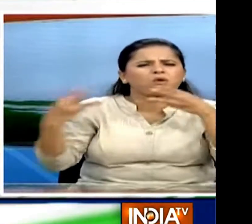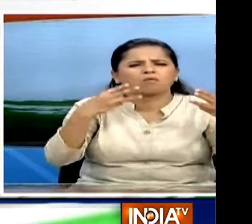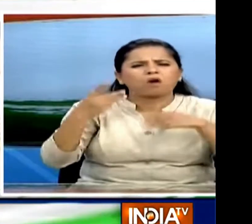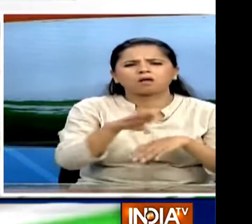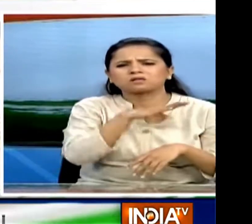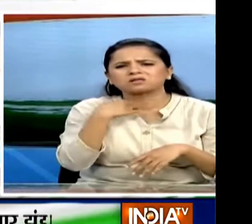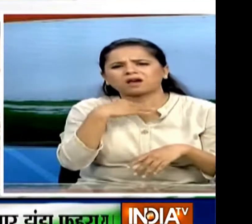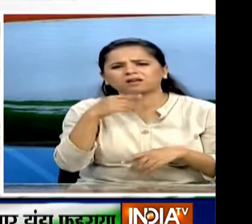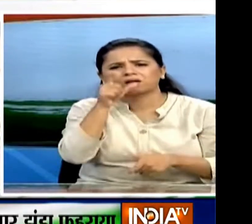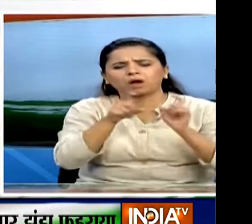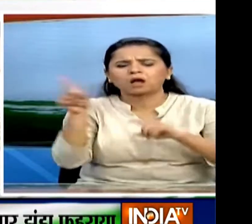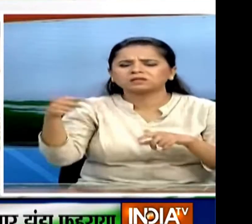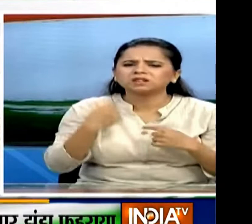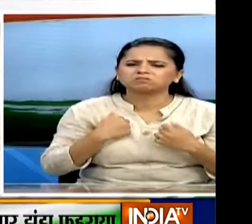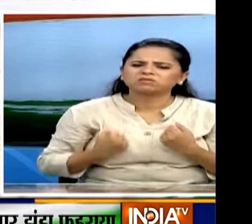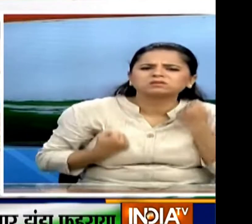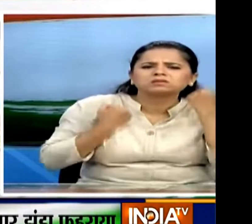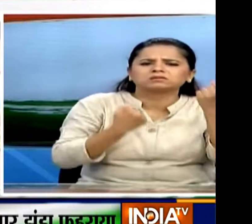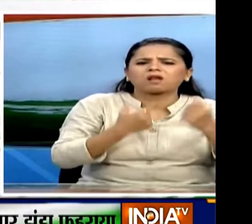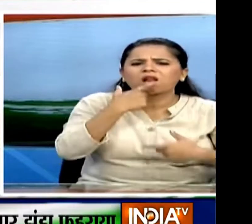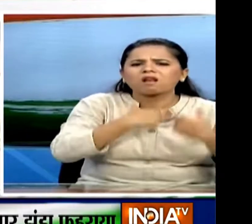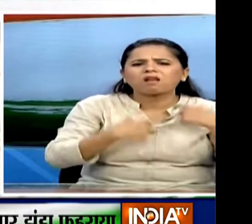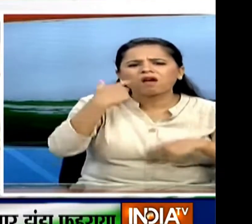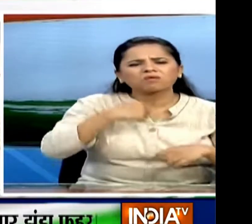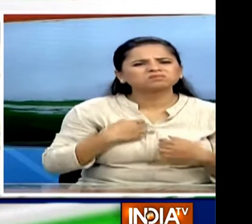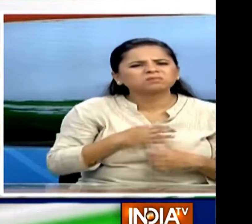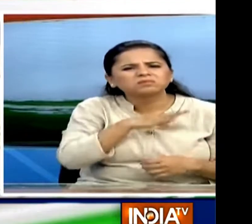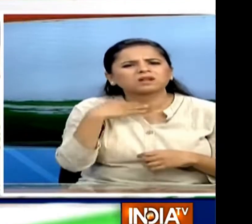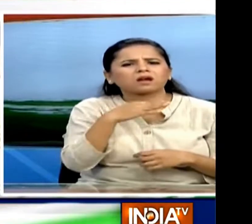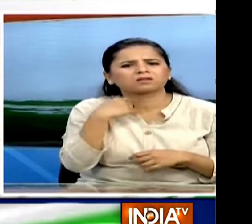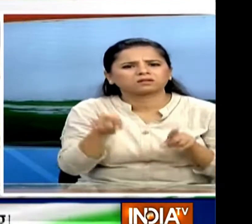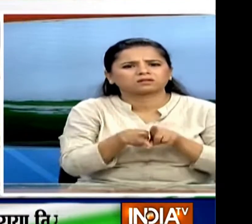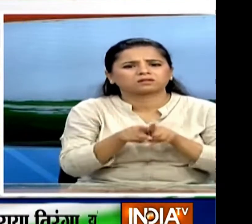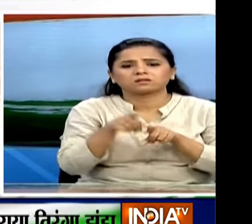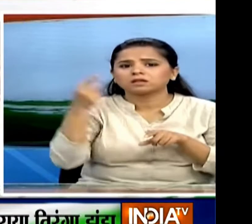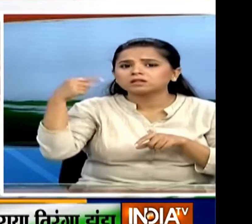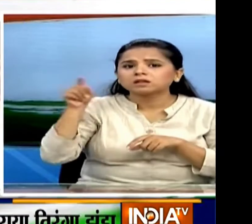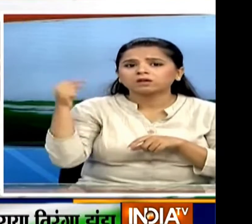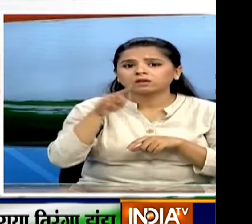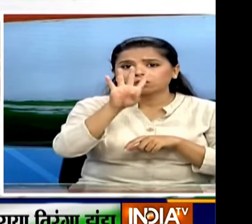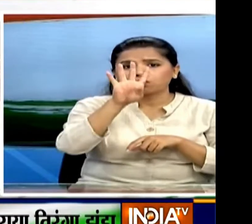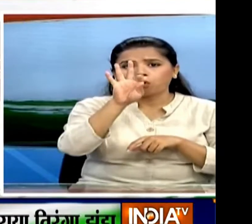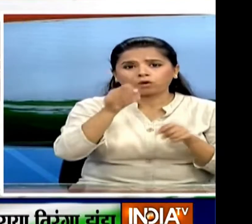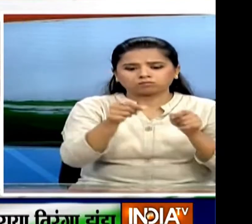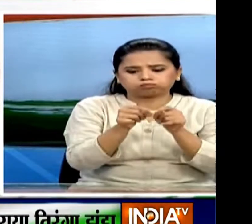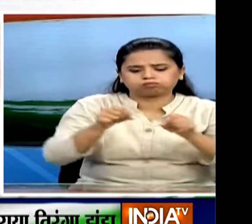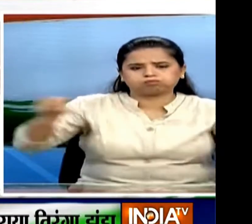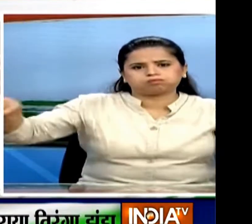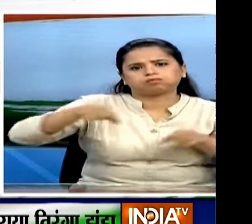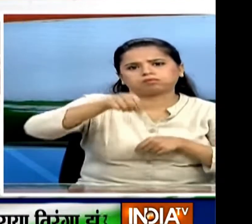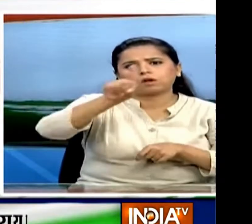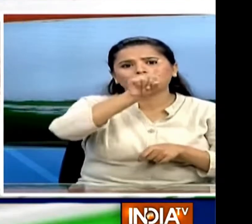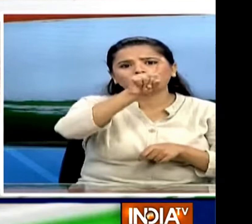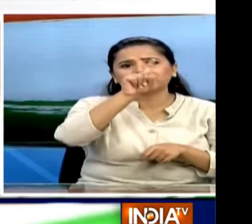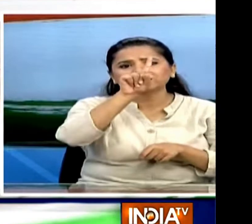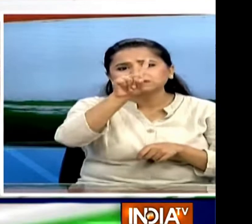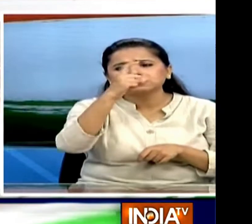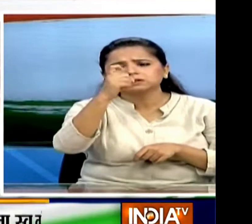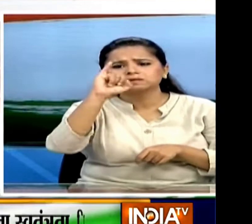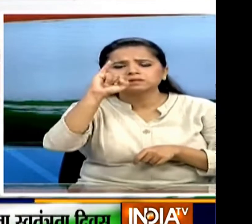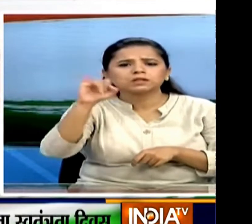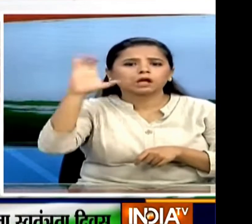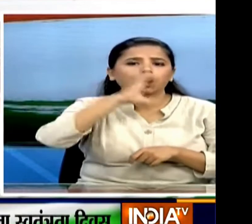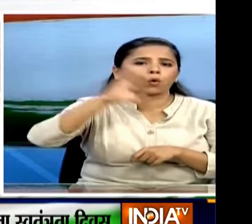रक्षा के लिए अपने प्राणों की आहुति दी। 40 एकड़ में फैला यह स्मारक 176 करोड़ रुपए की लागत से तैयार किया गया